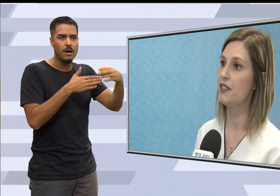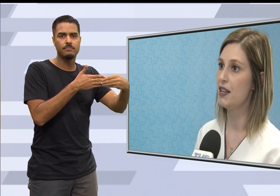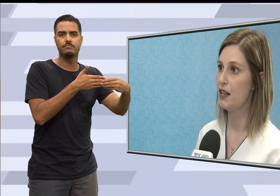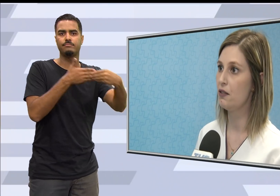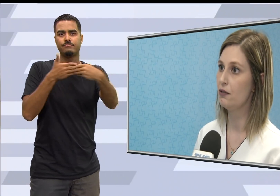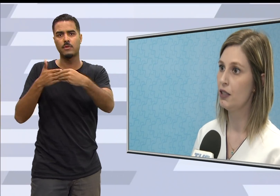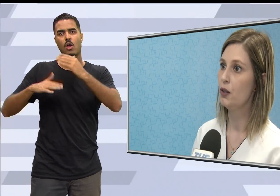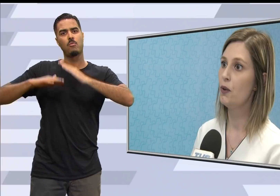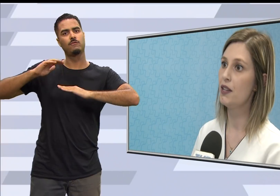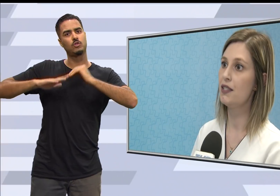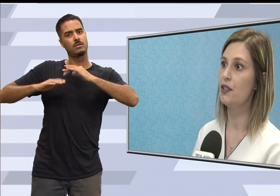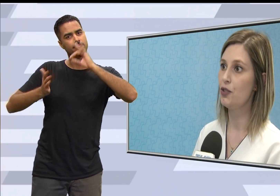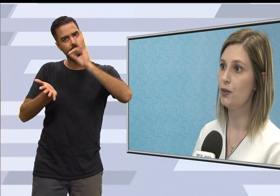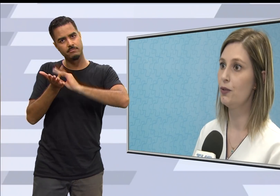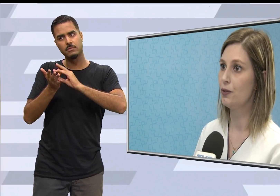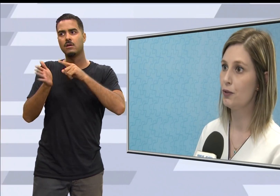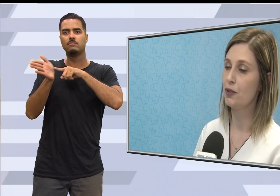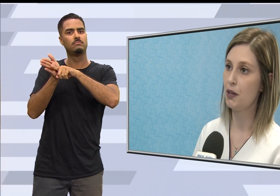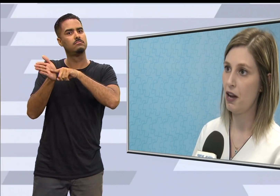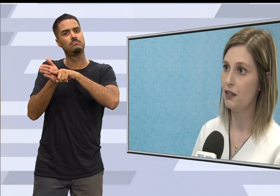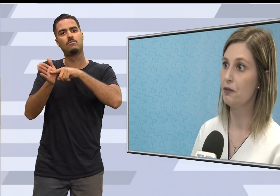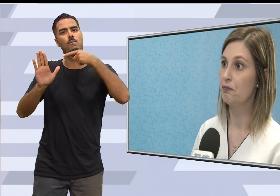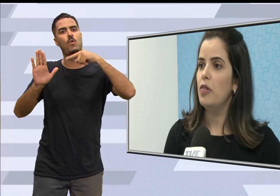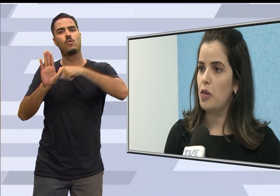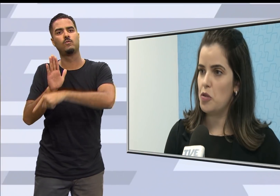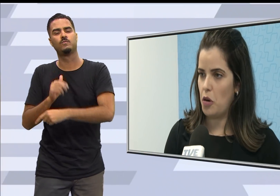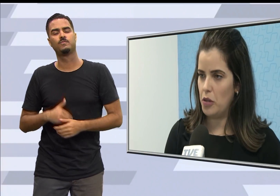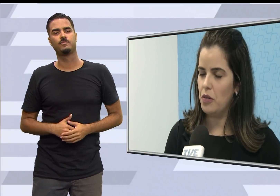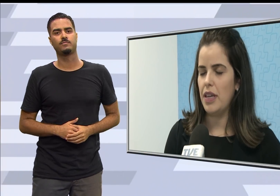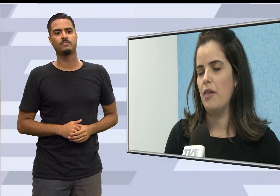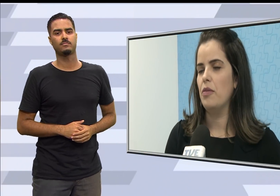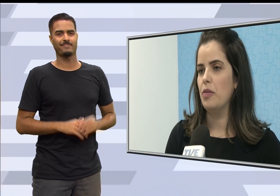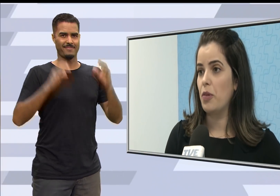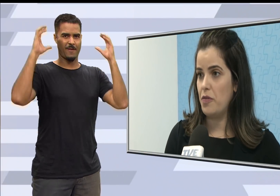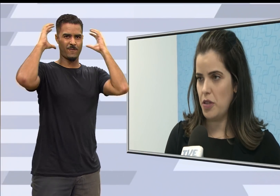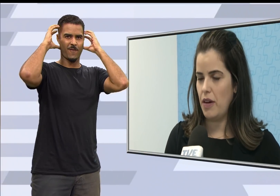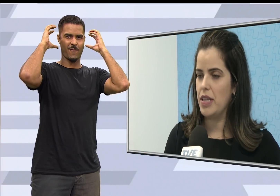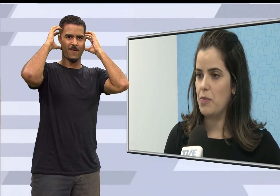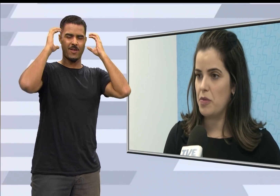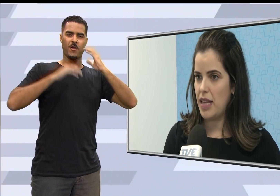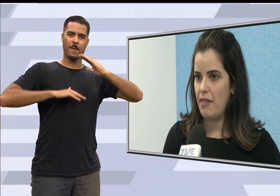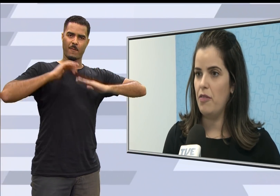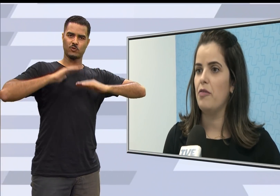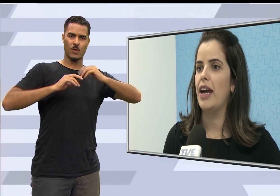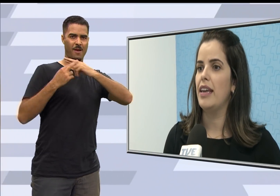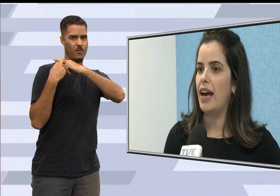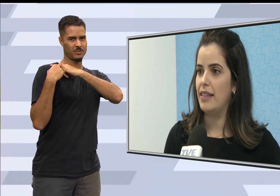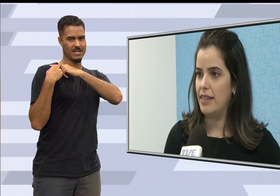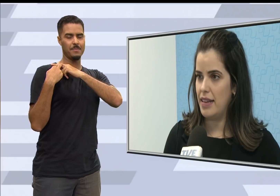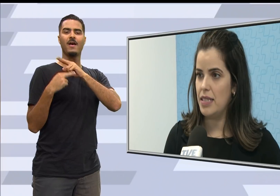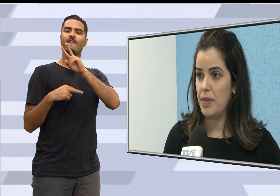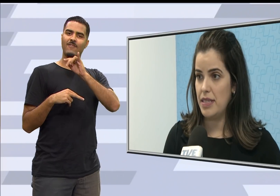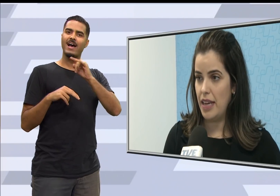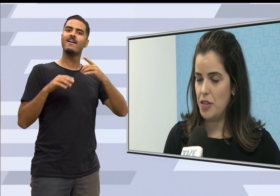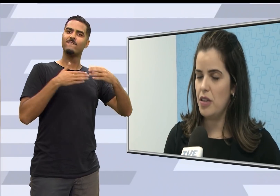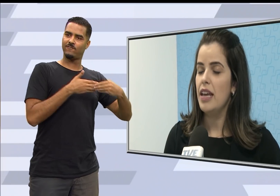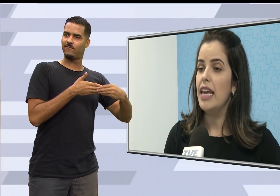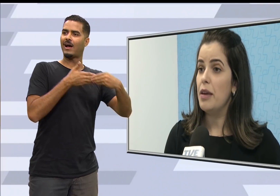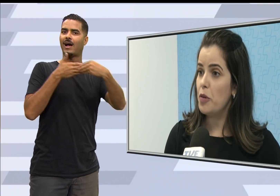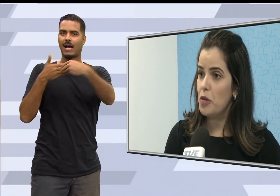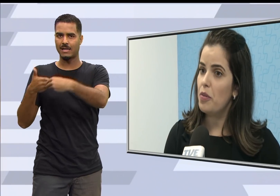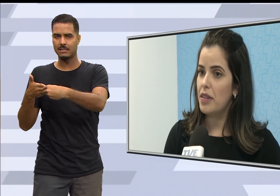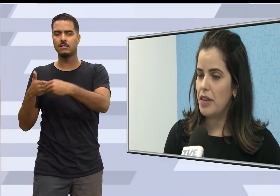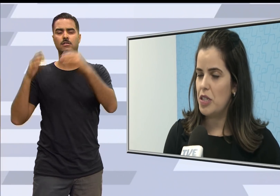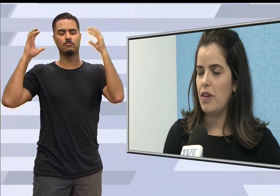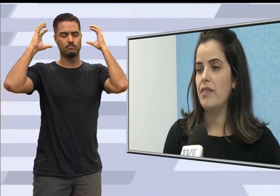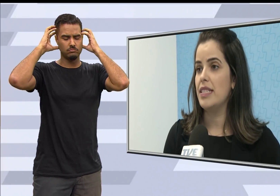para fazerem o restante do trabalho. O fonoaudiólogo, que é o profissional responsável, vai atender esse paciente e,